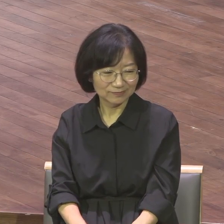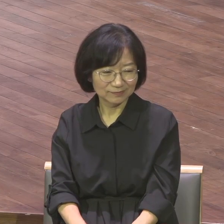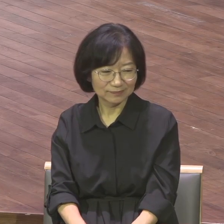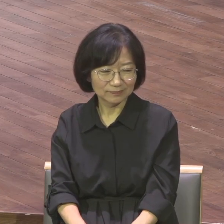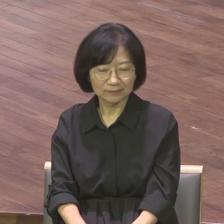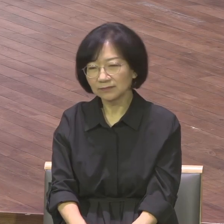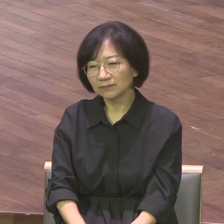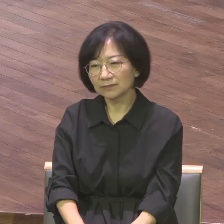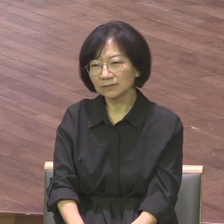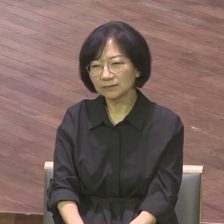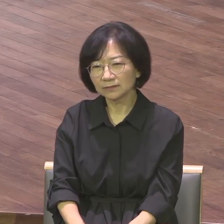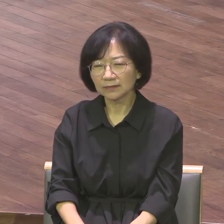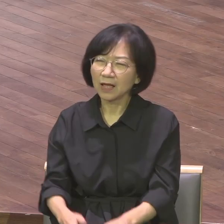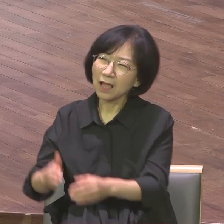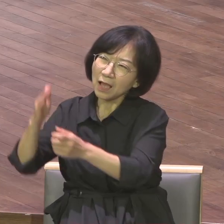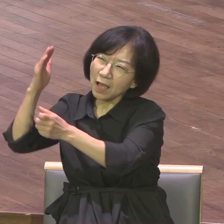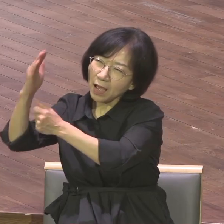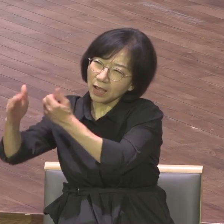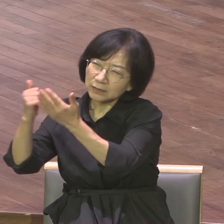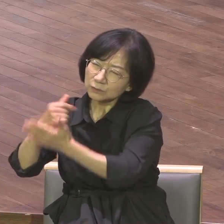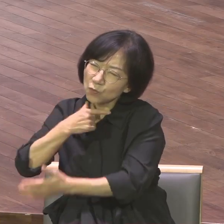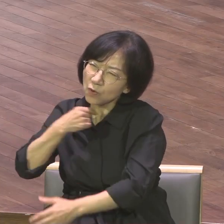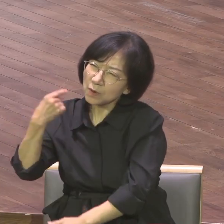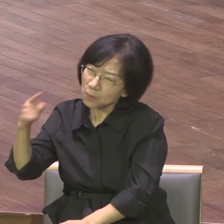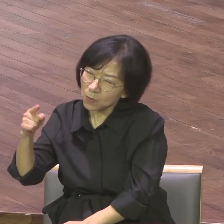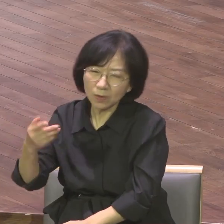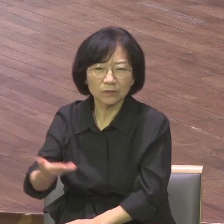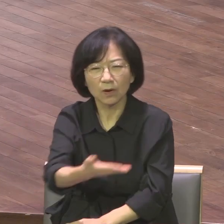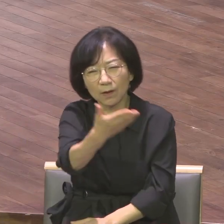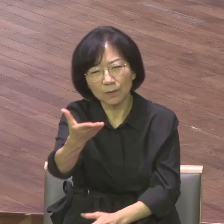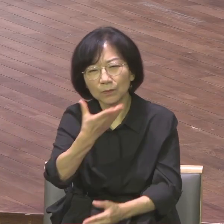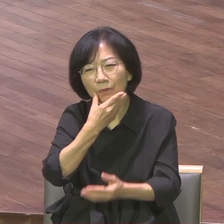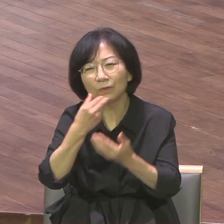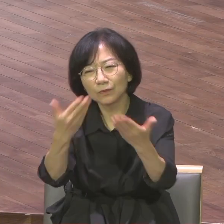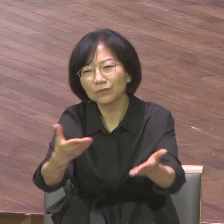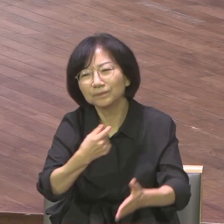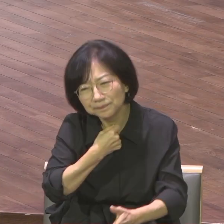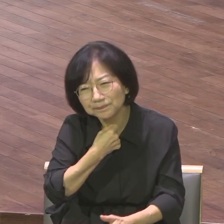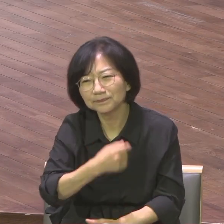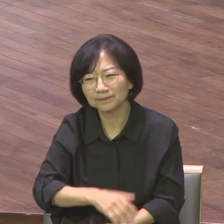하나님께서는요 근본적으로 여러분을 축복하시기 원하세요.